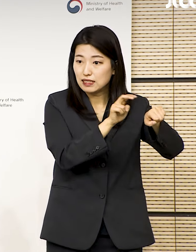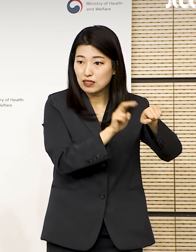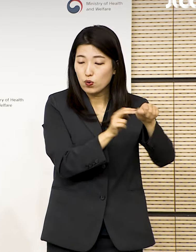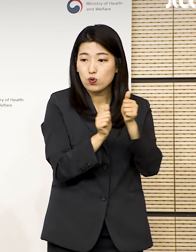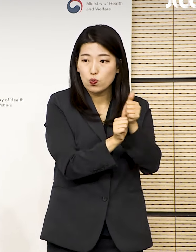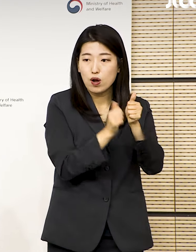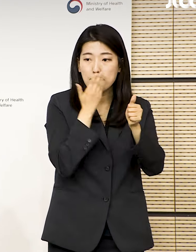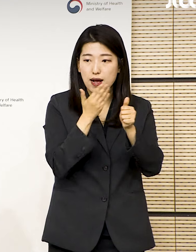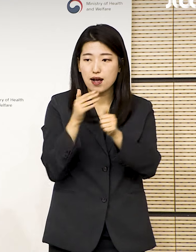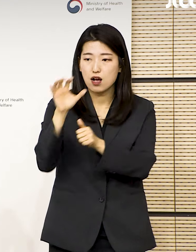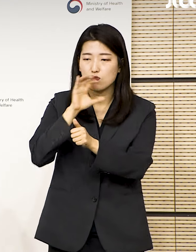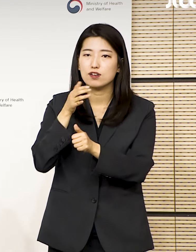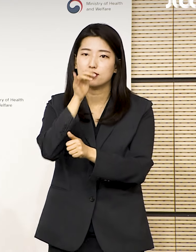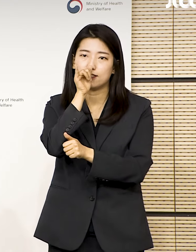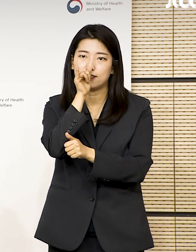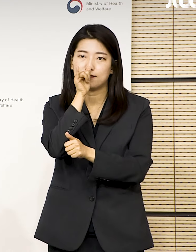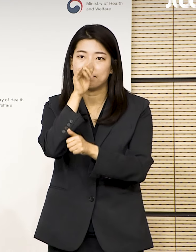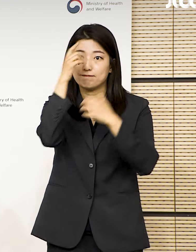강화해